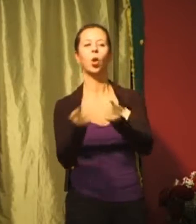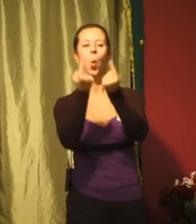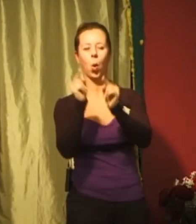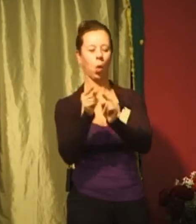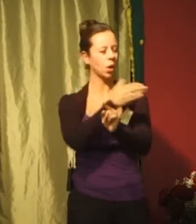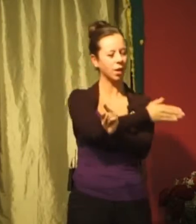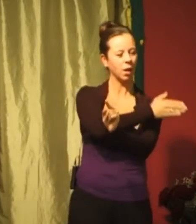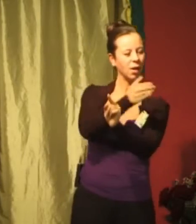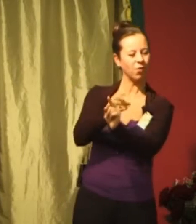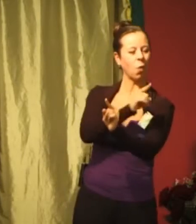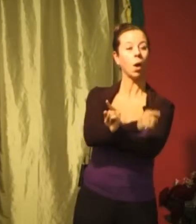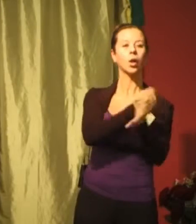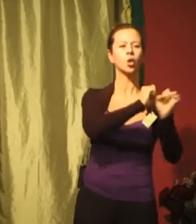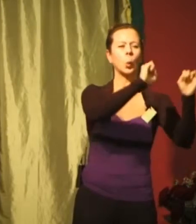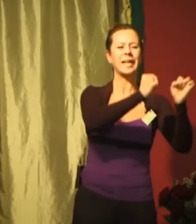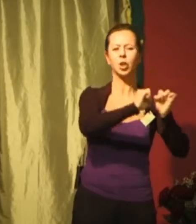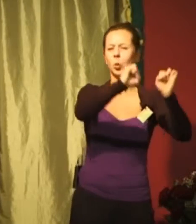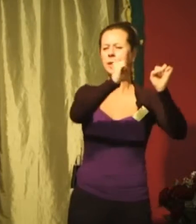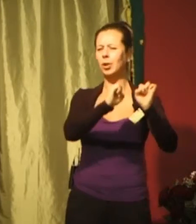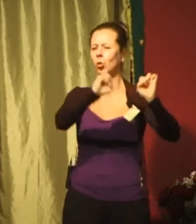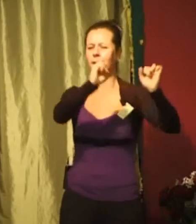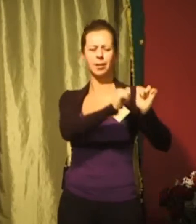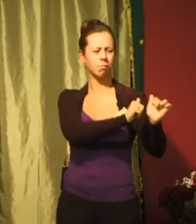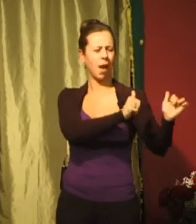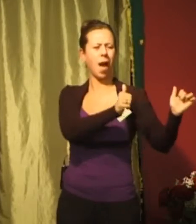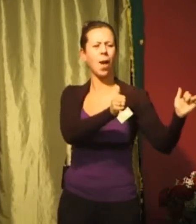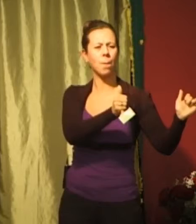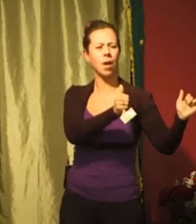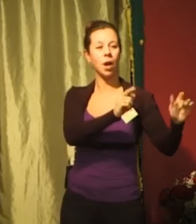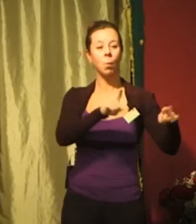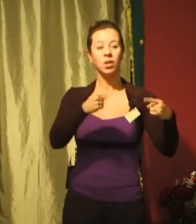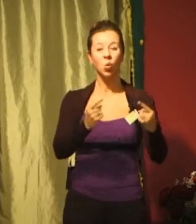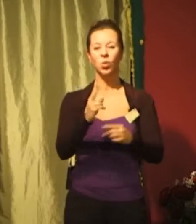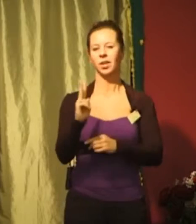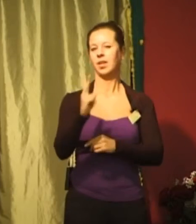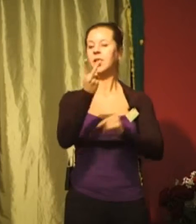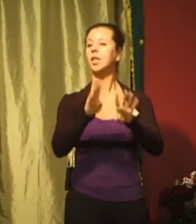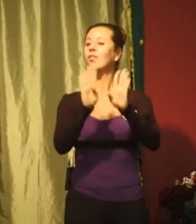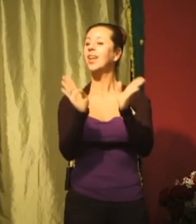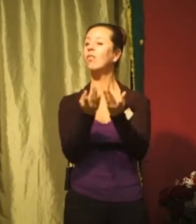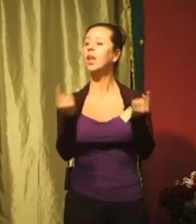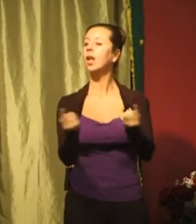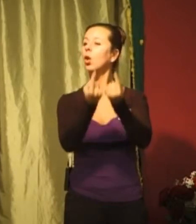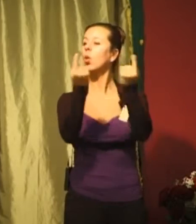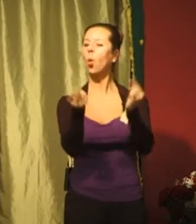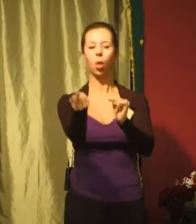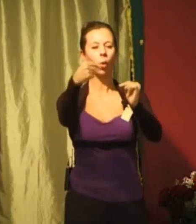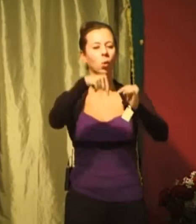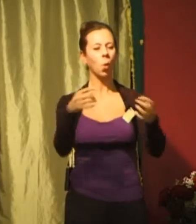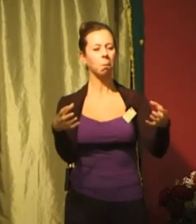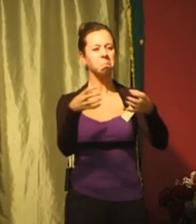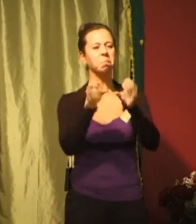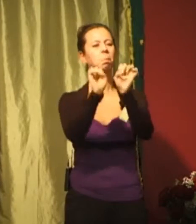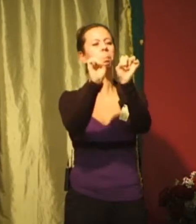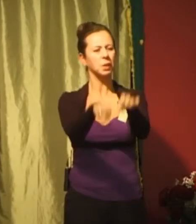een aaneenschakeling van succes. En aan die periode kwam wat abrupt een einde met de bezetting van